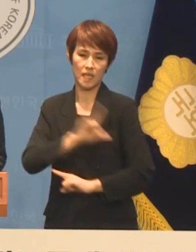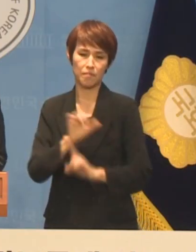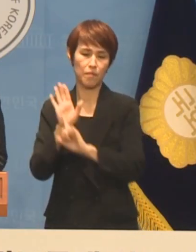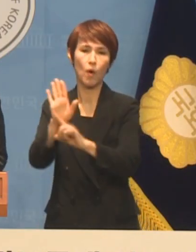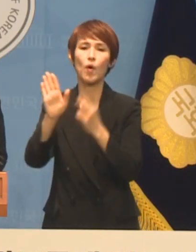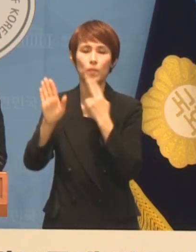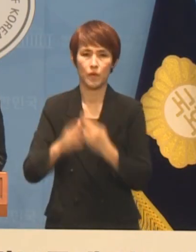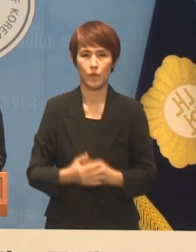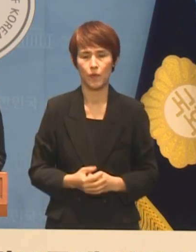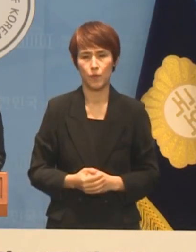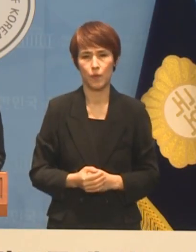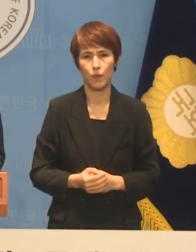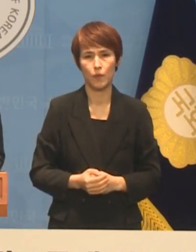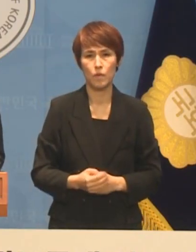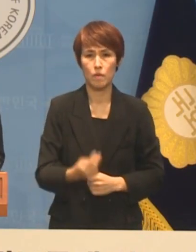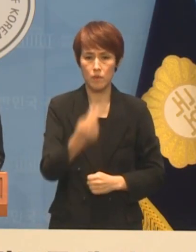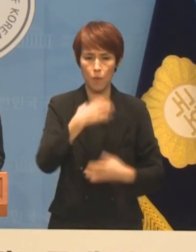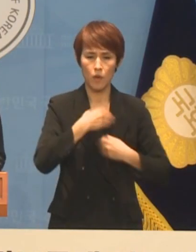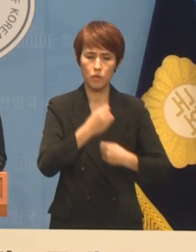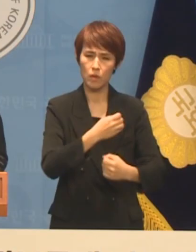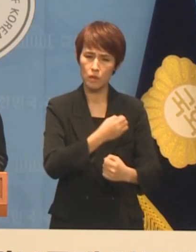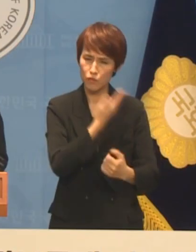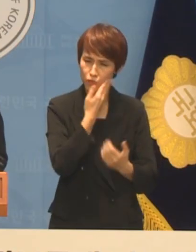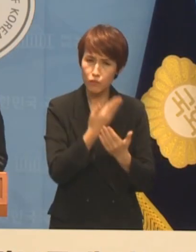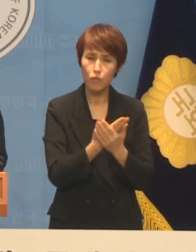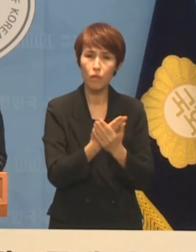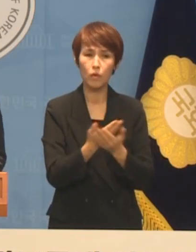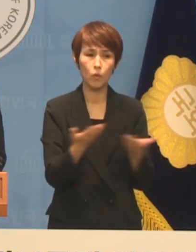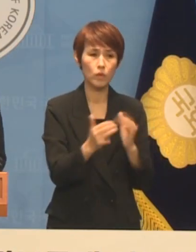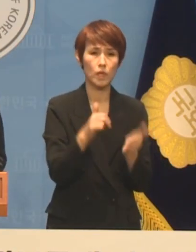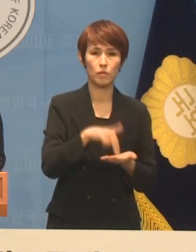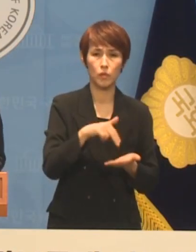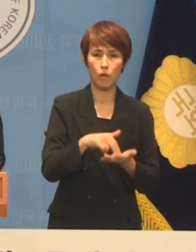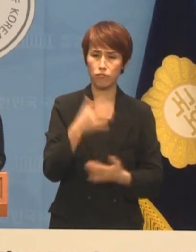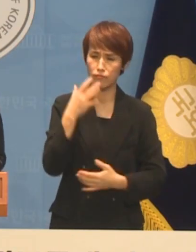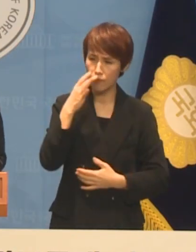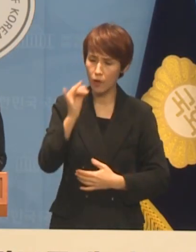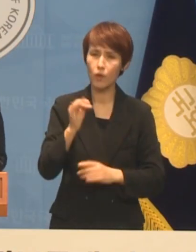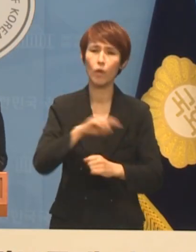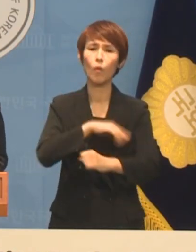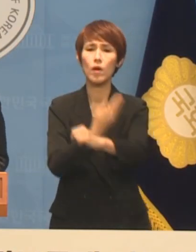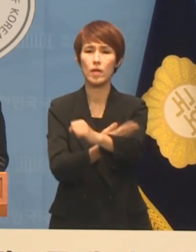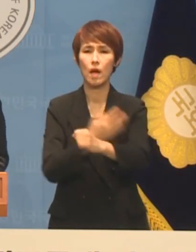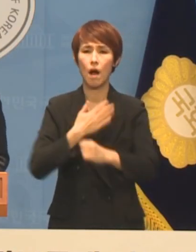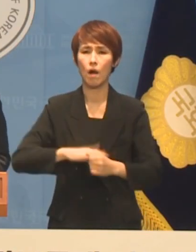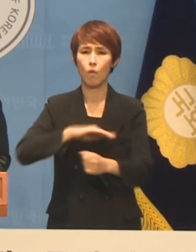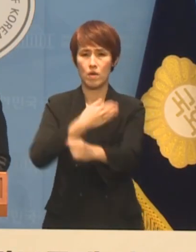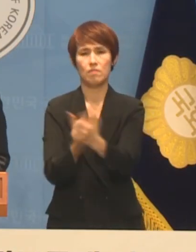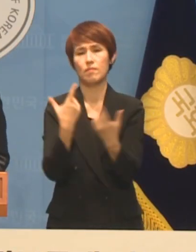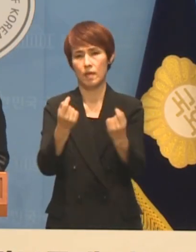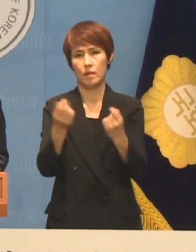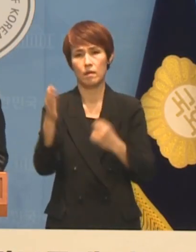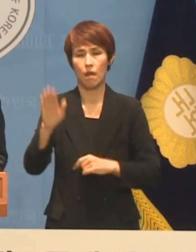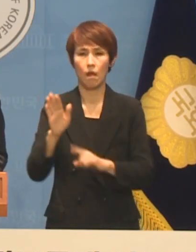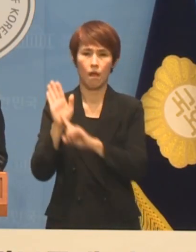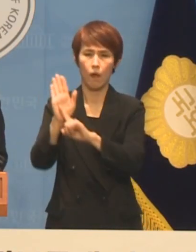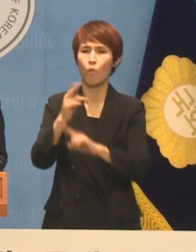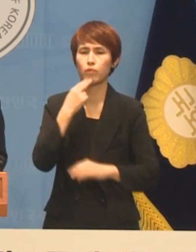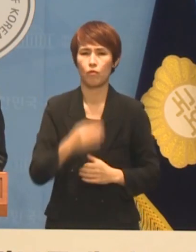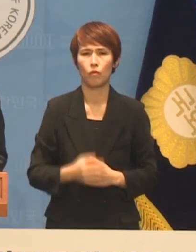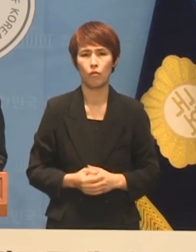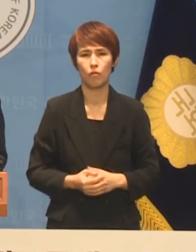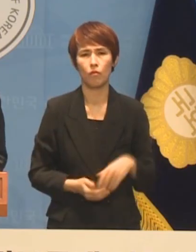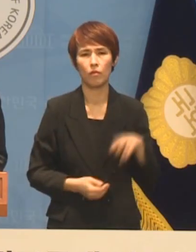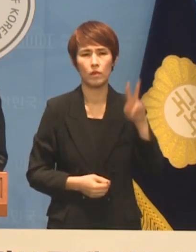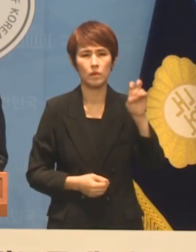생명과 안전이 기본인 노동자들에게 지금 이게 너무 당연한 권리인데도 불구하고 이게